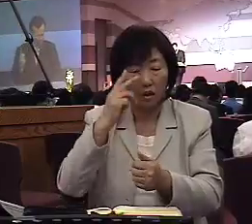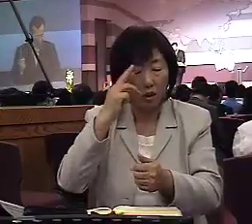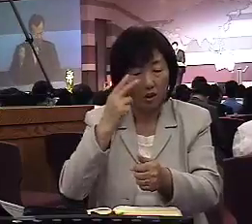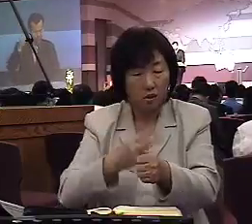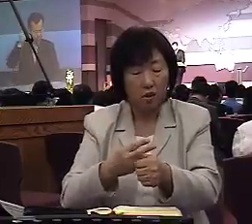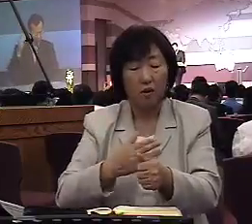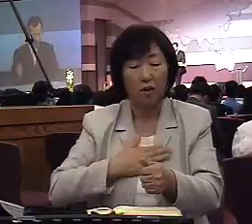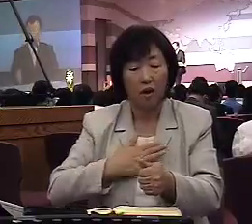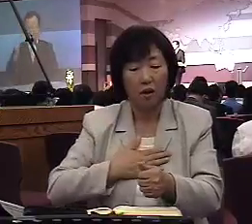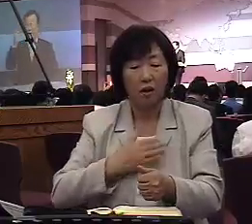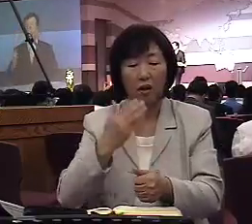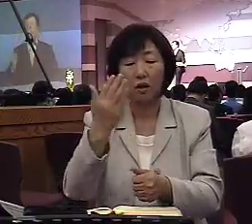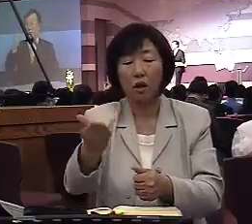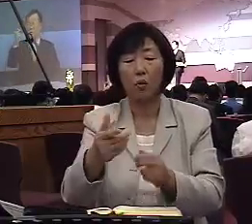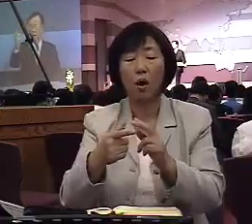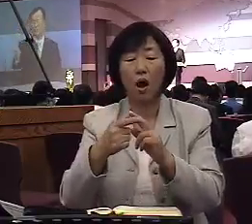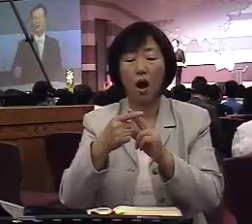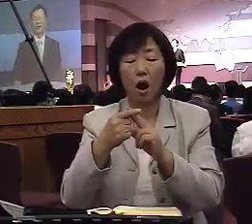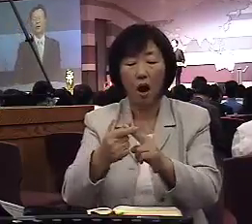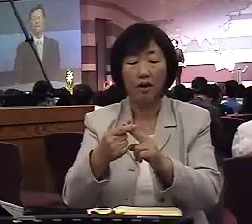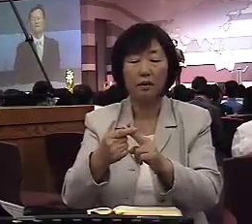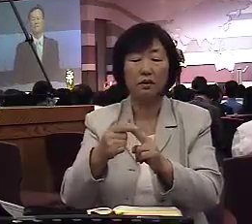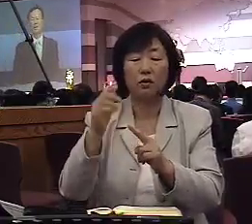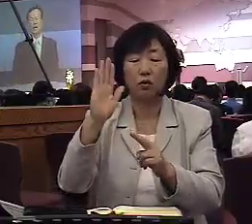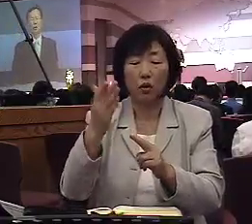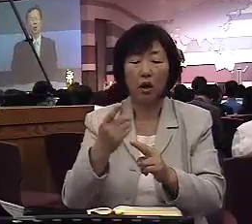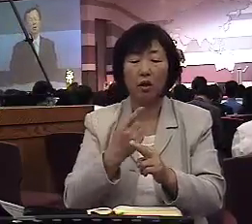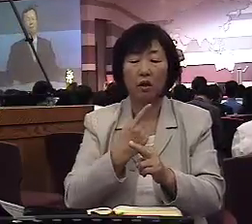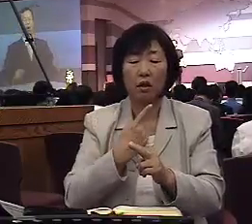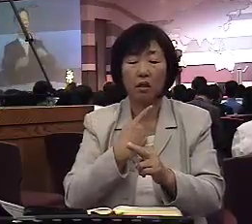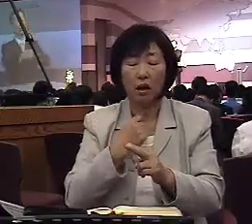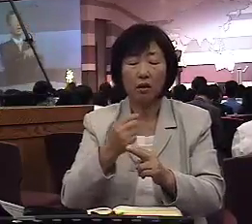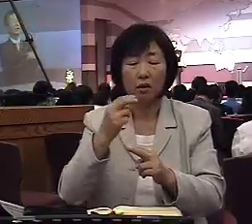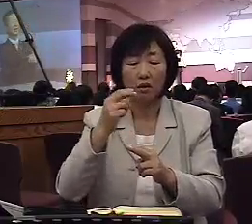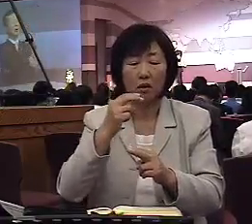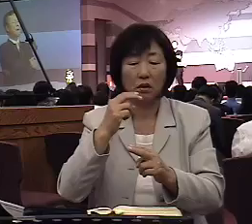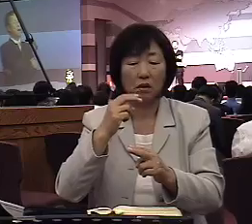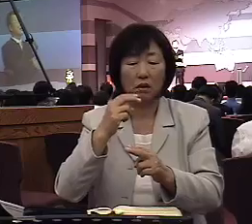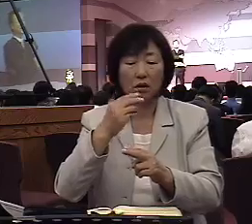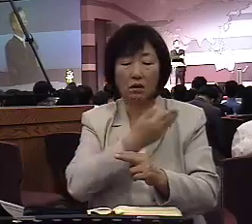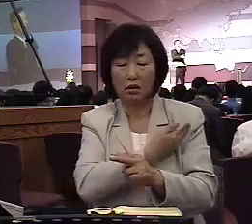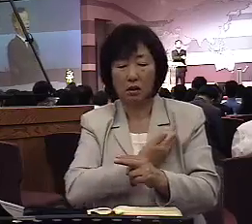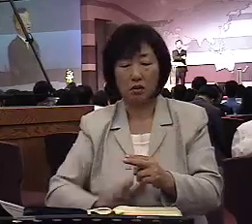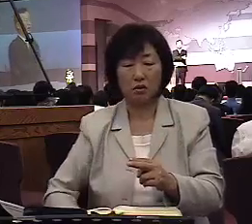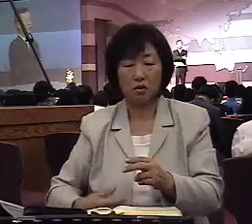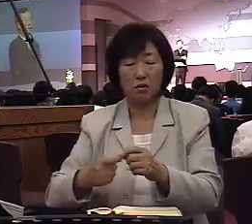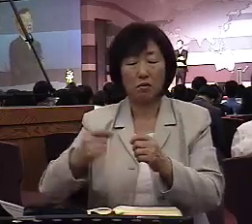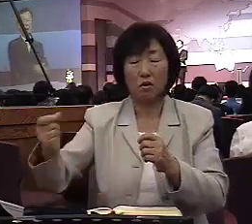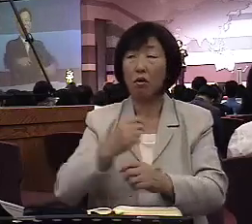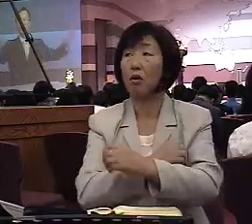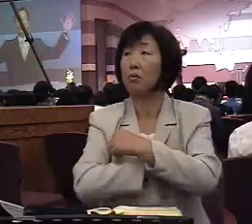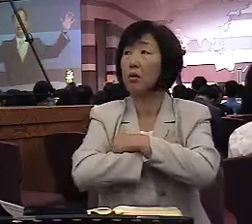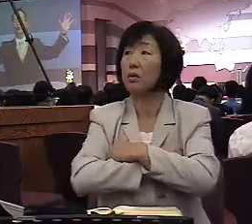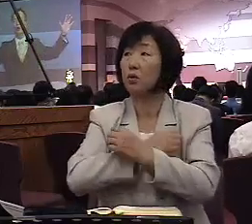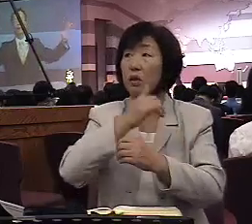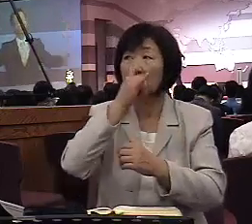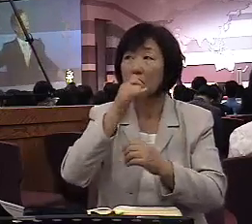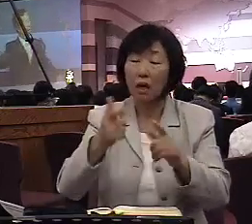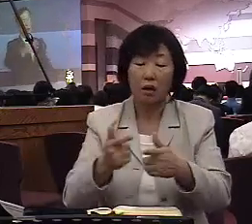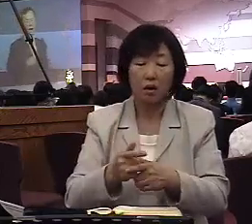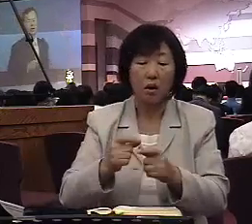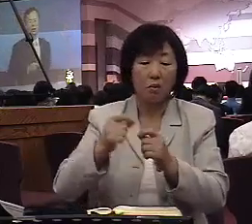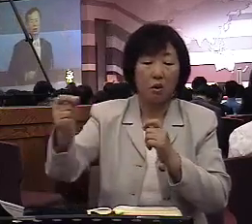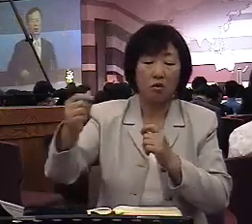말합니다. 내가 너희와 같이 되었다. 사도로서 멀리 있어 팔짱 끼고 있지 않고, 멀리서